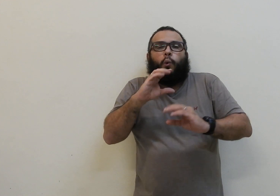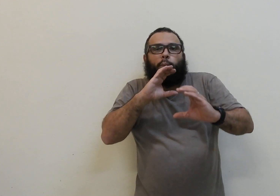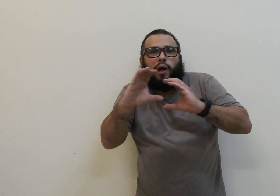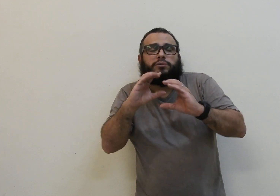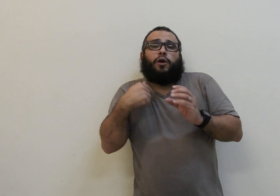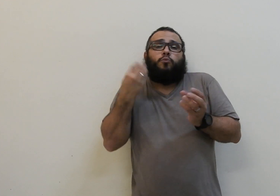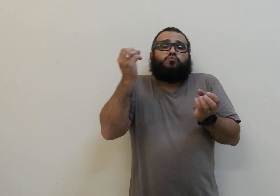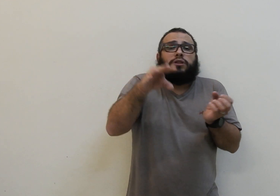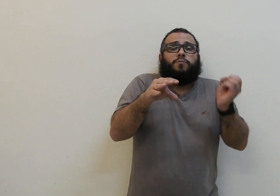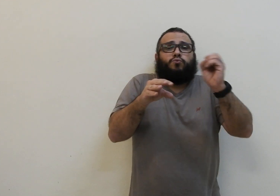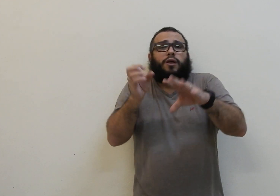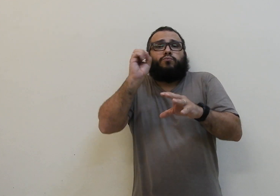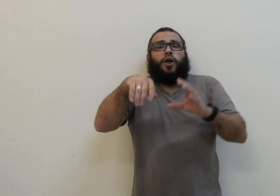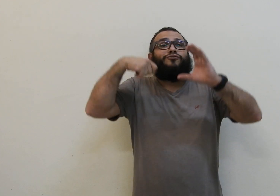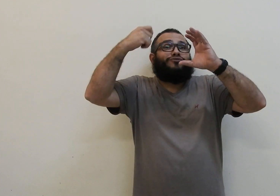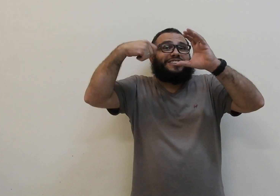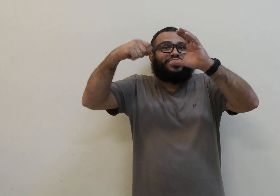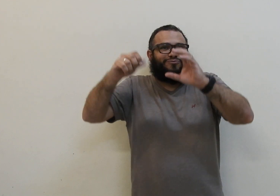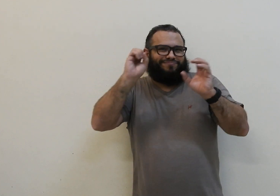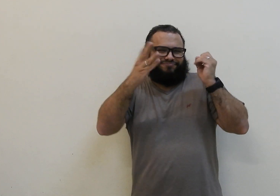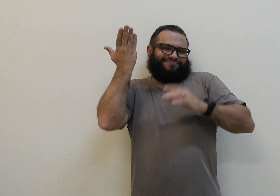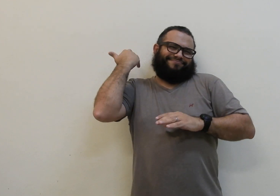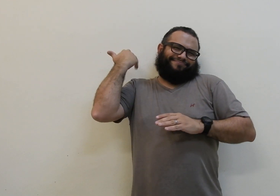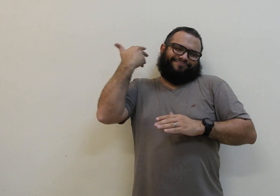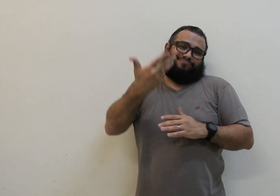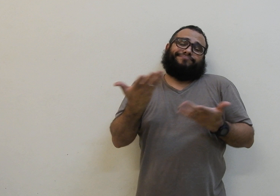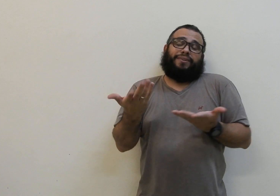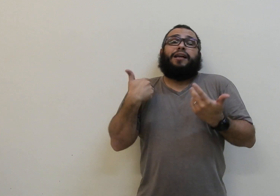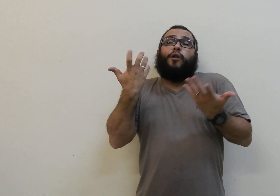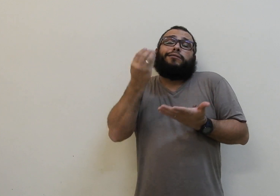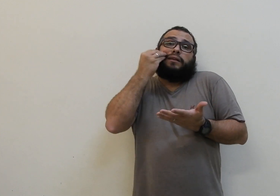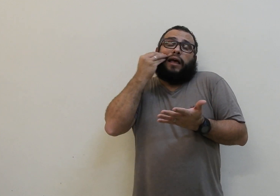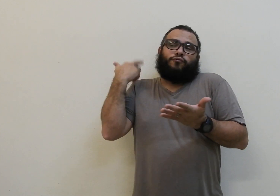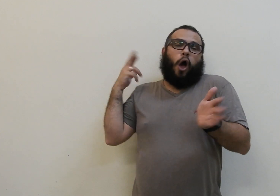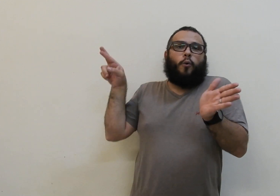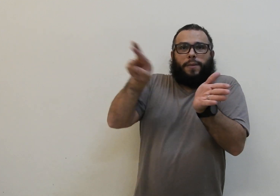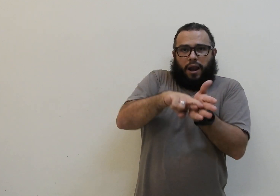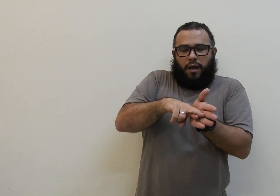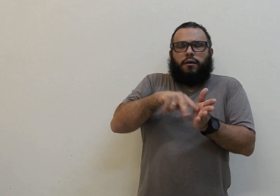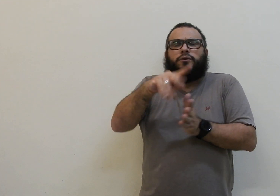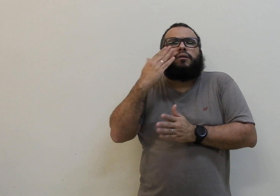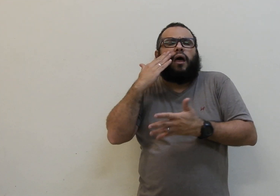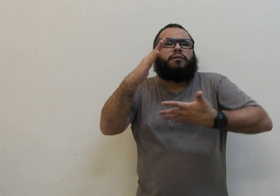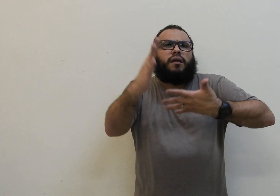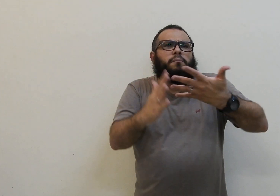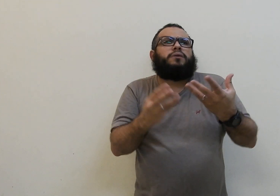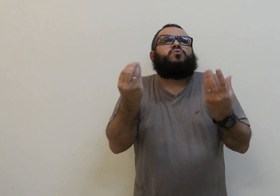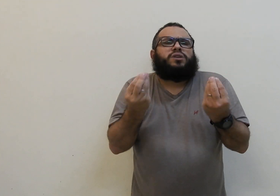criar estratégias para que a gente, né, tente se comunicar, que a gente possa postar vídeos. Eu vou tentar recuperar esse tempo que a